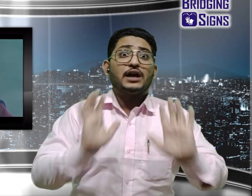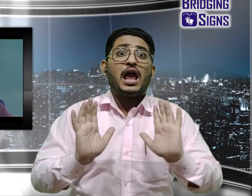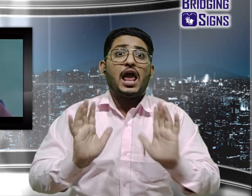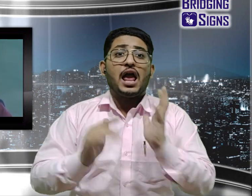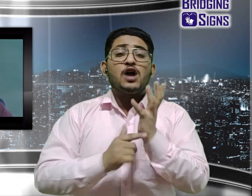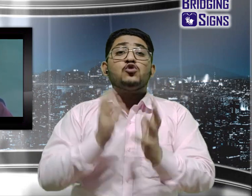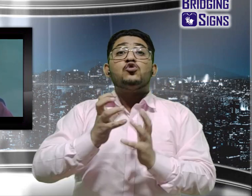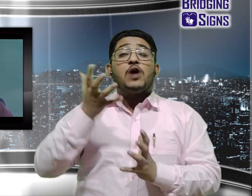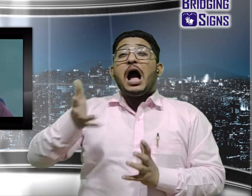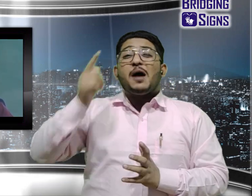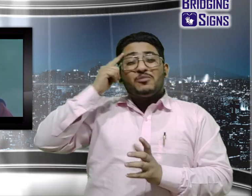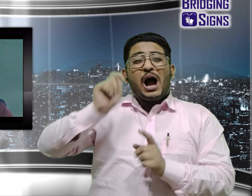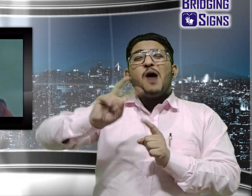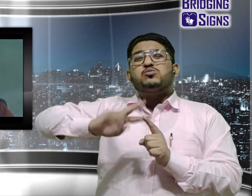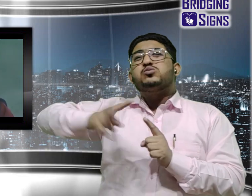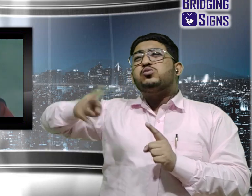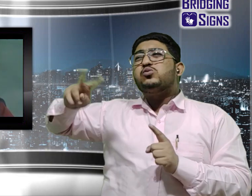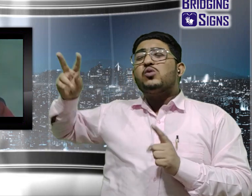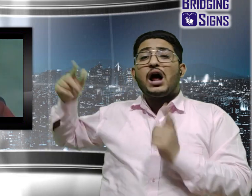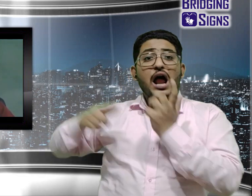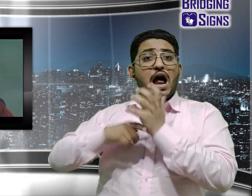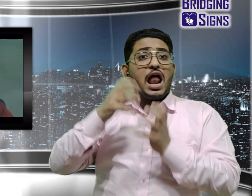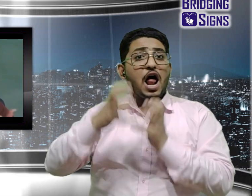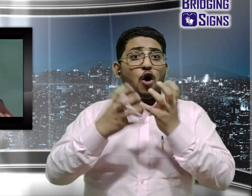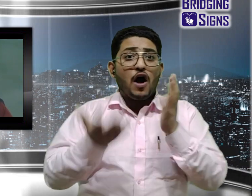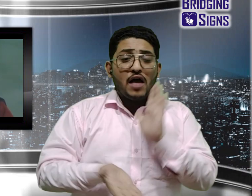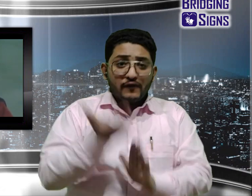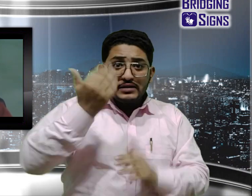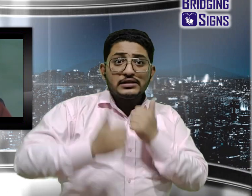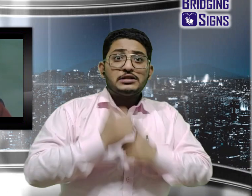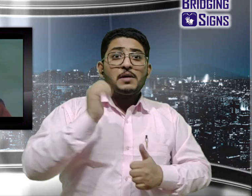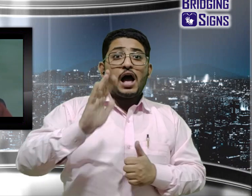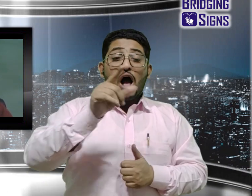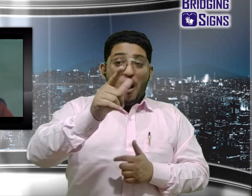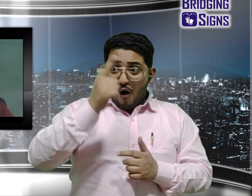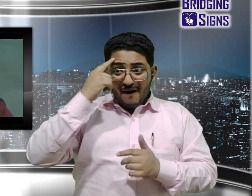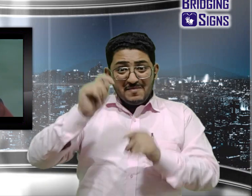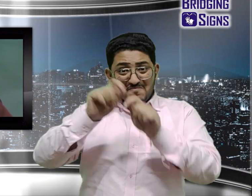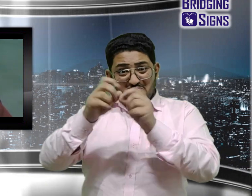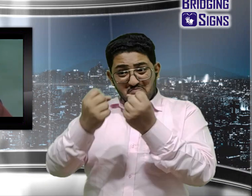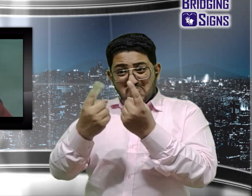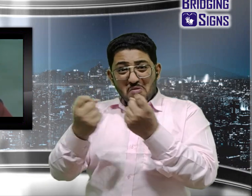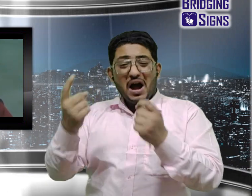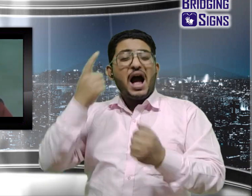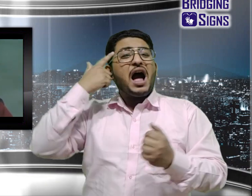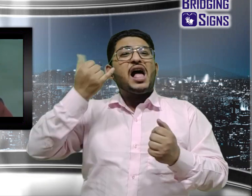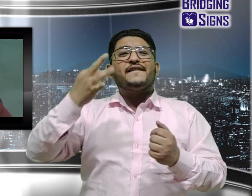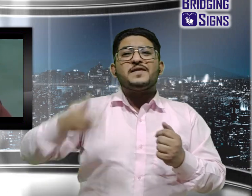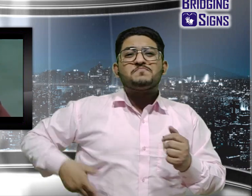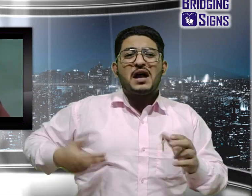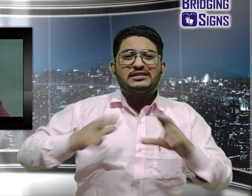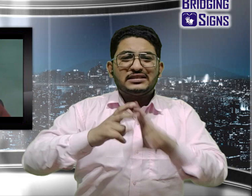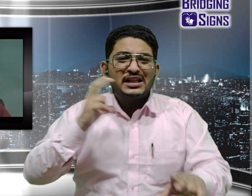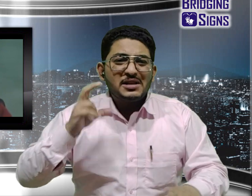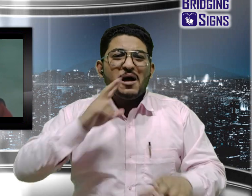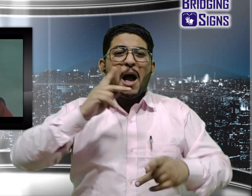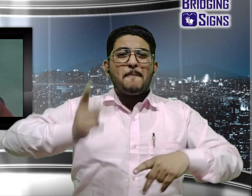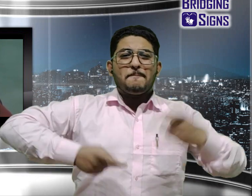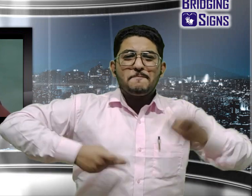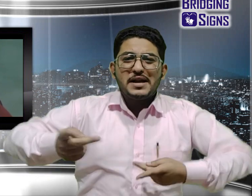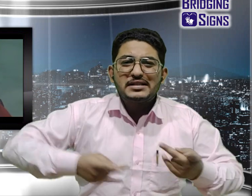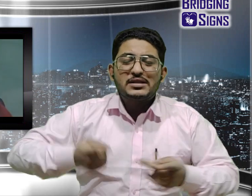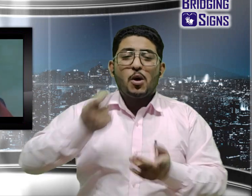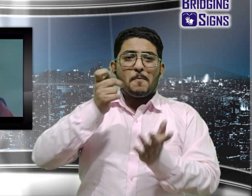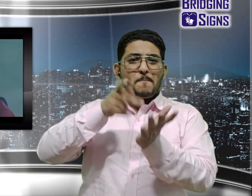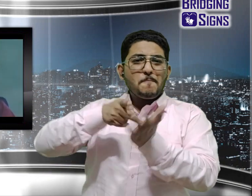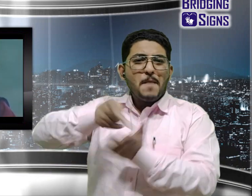की पेनिट्रेशन अभी हर वर्टिकल में बहुत कम है। तो आप अगर इसी को देख लें एज एन अपॉर्चुनिटी, हर चाहे वो ट्रांसपोर्ट हो, चाहे वो कॉमर्स हो,